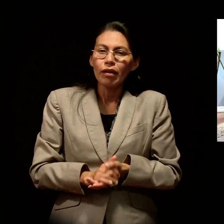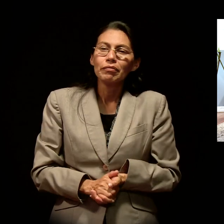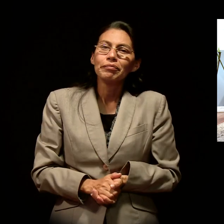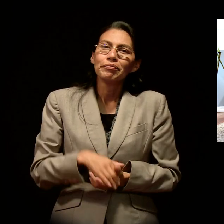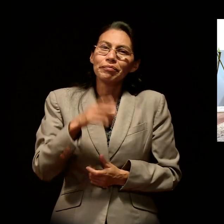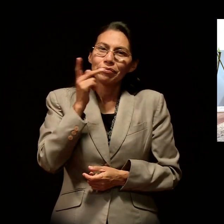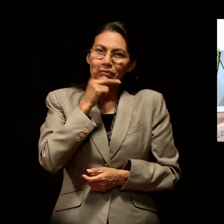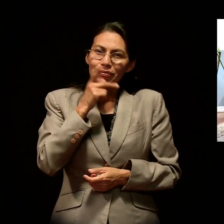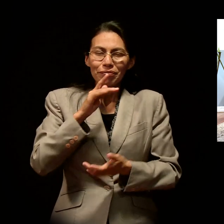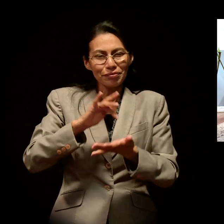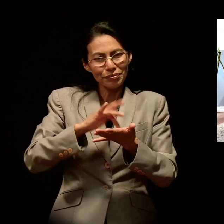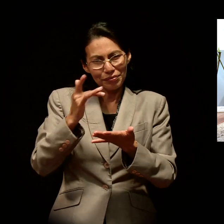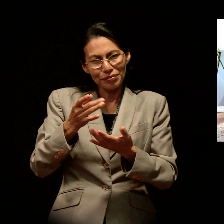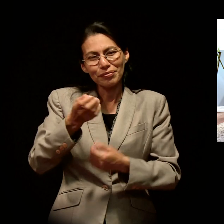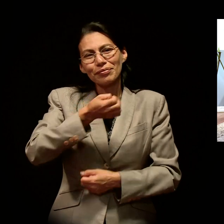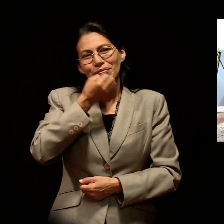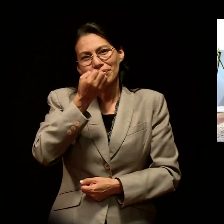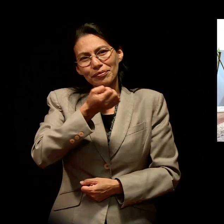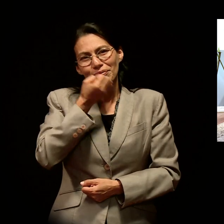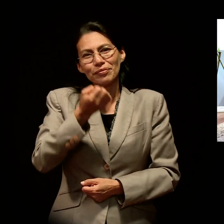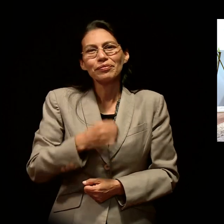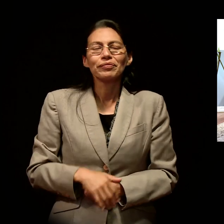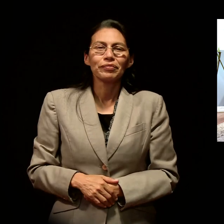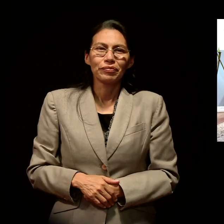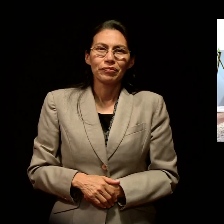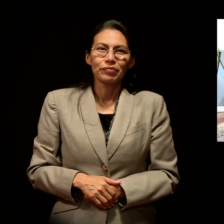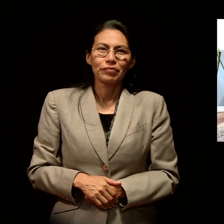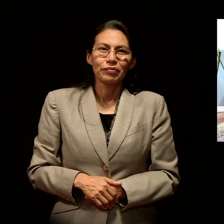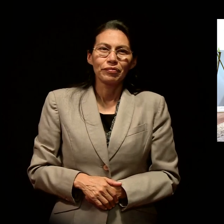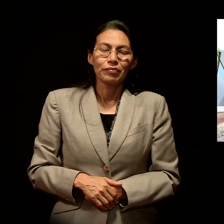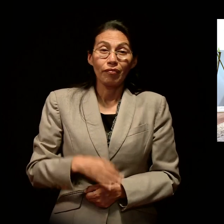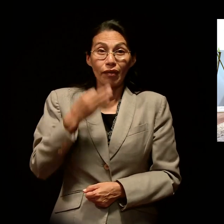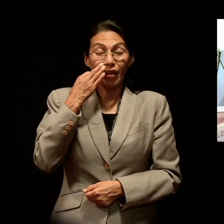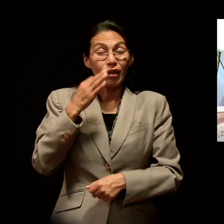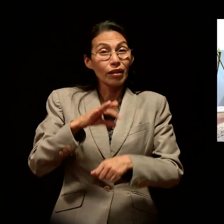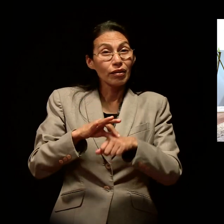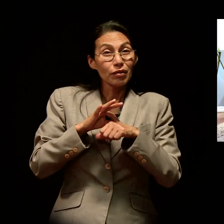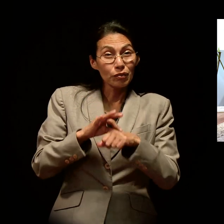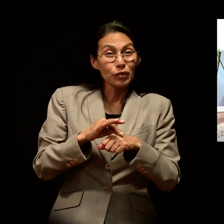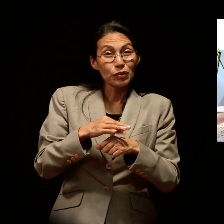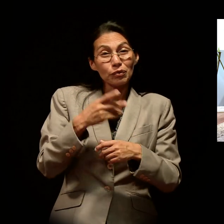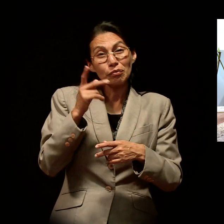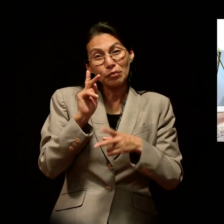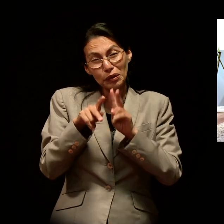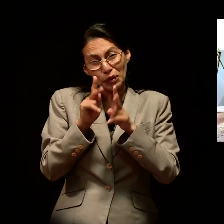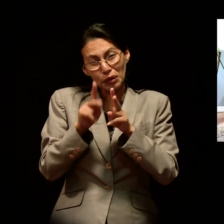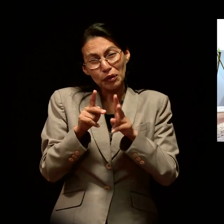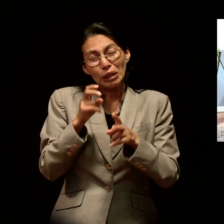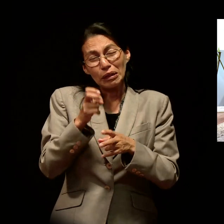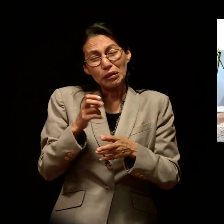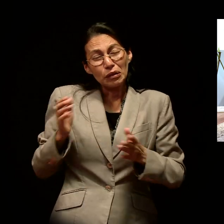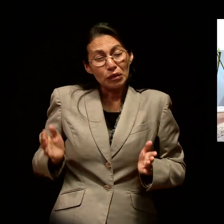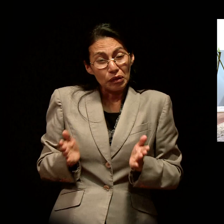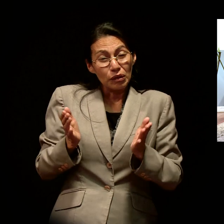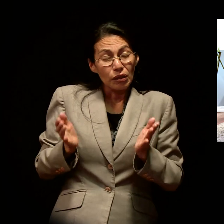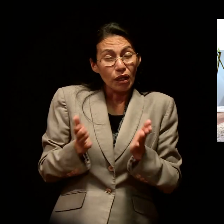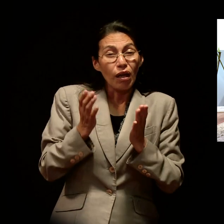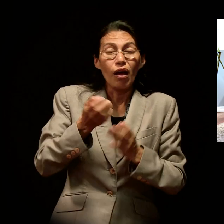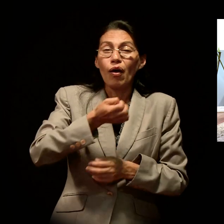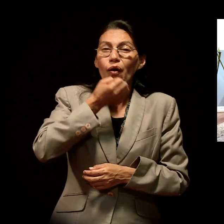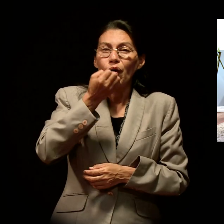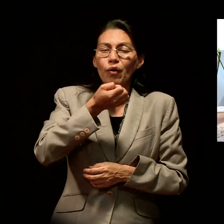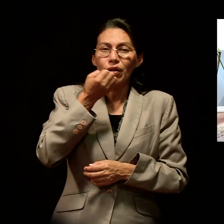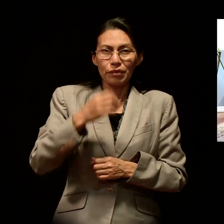Amén amén amén amén Muchas gracias pastor por esta linda oración